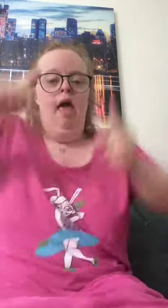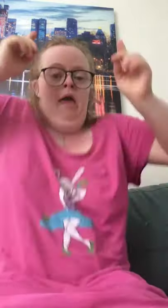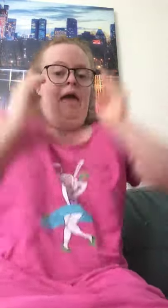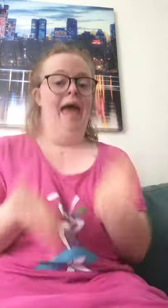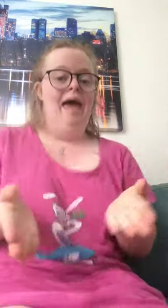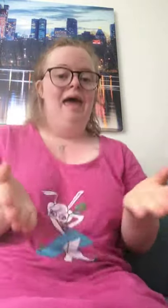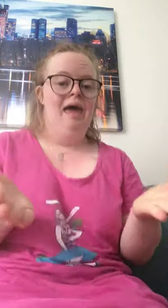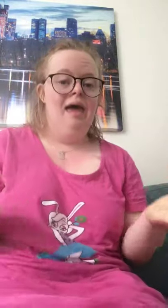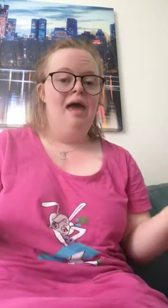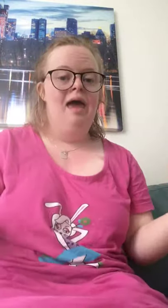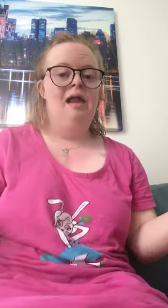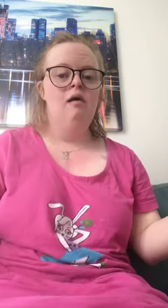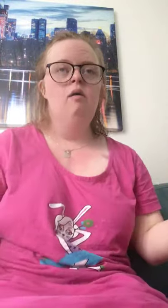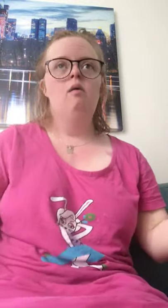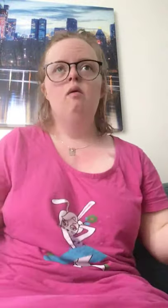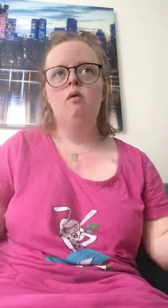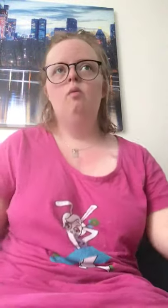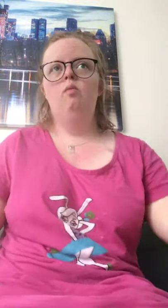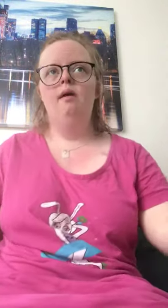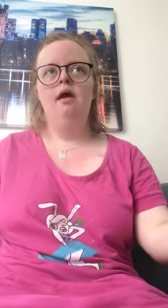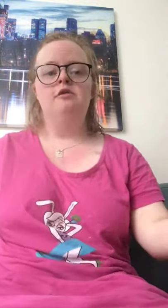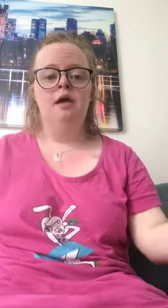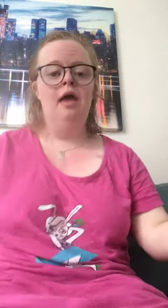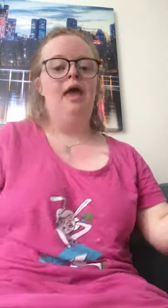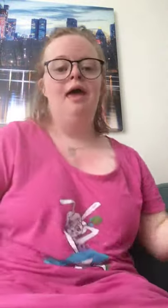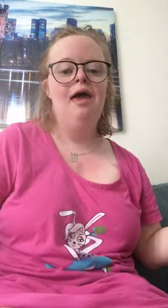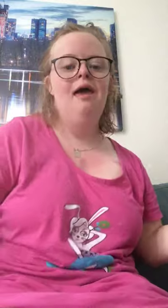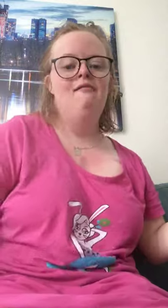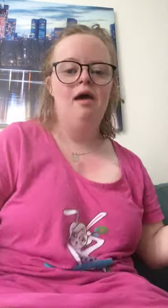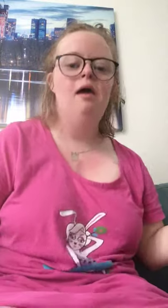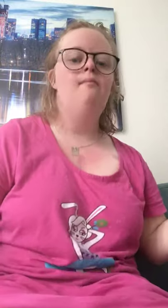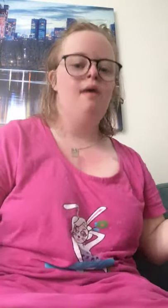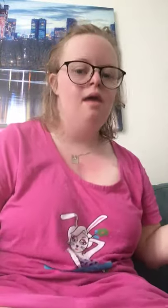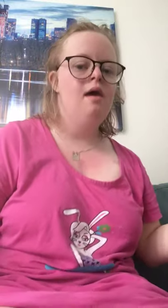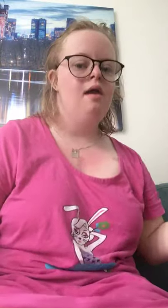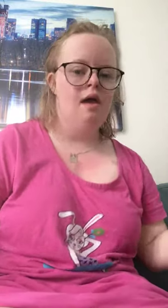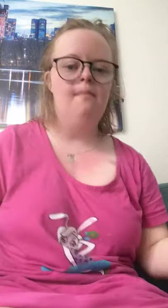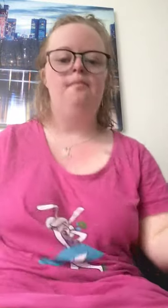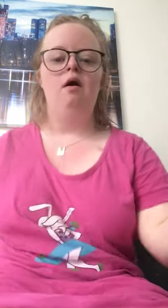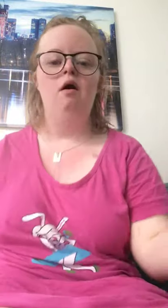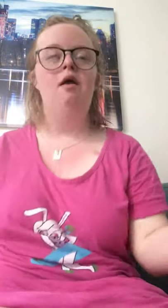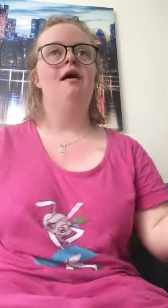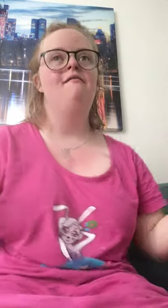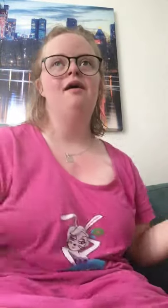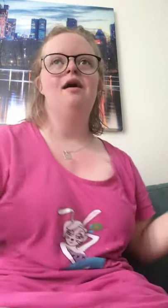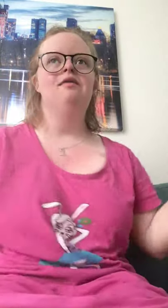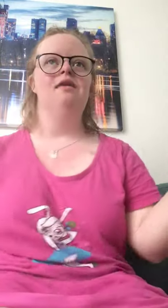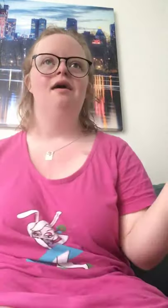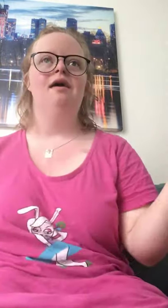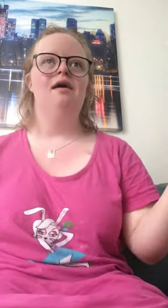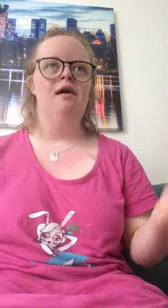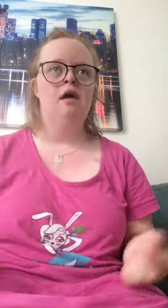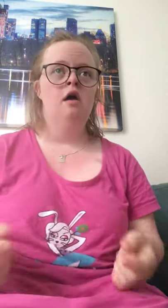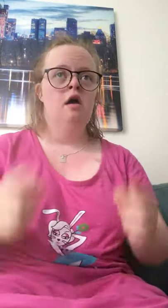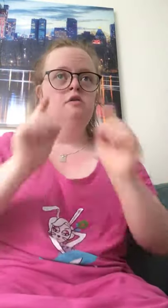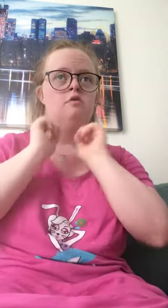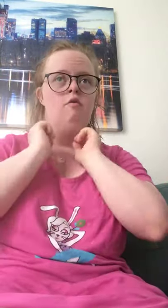Äh, Lovis, är det mera bara vänner Så